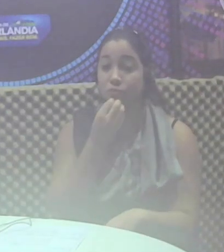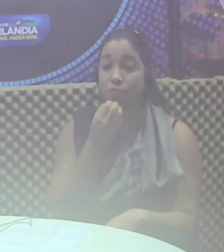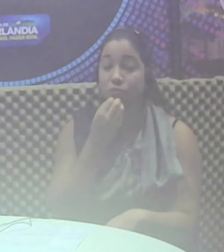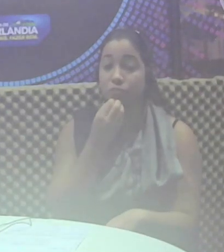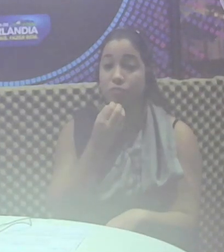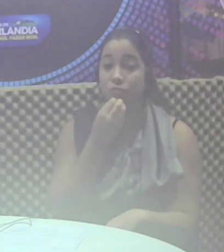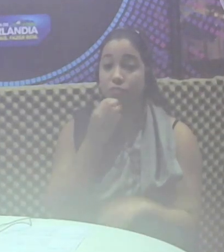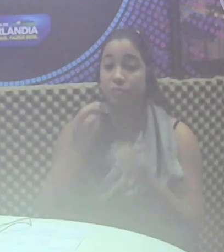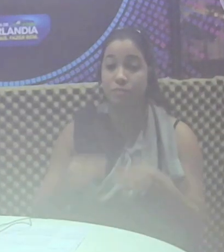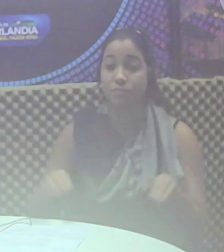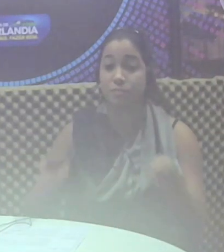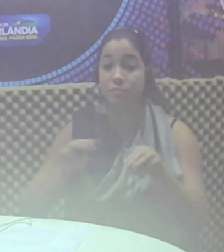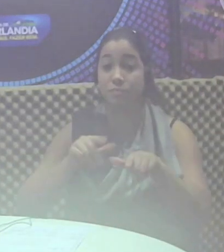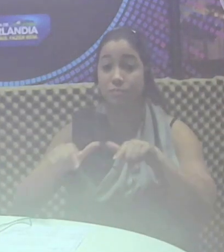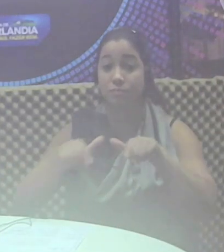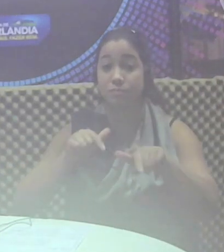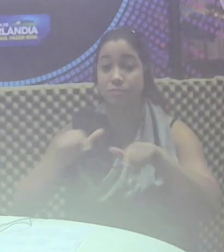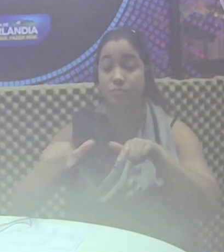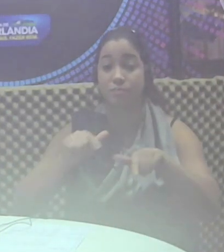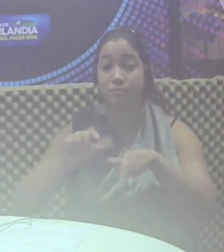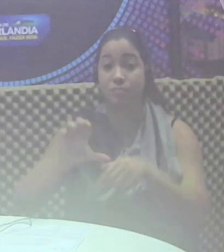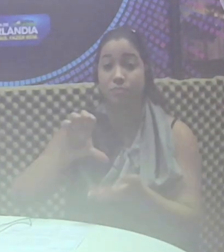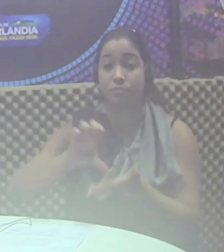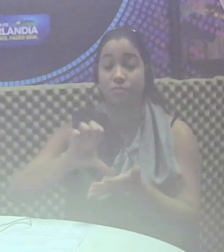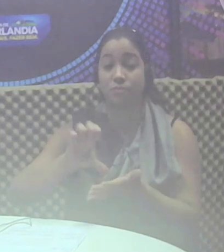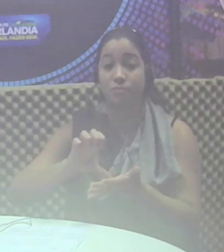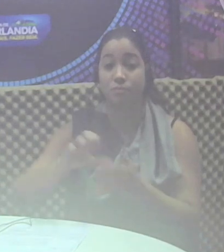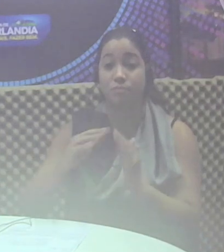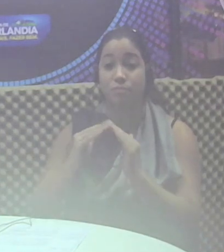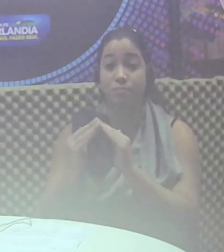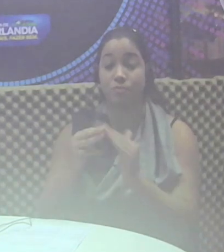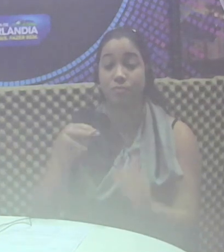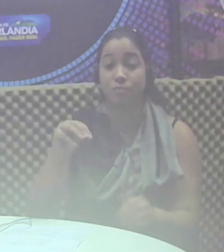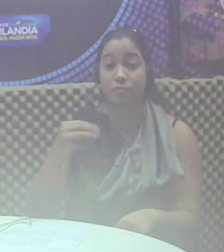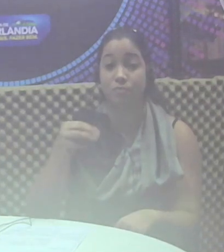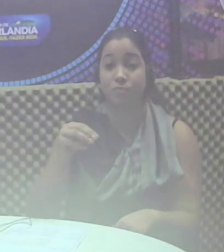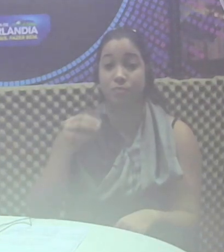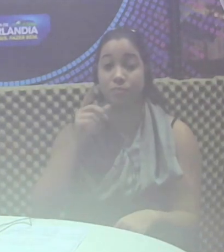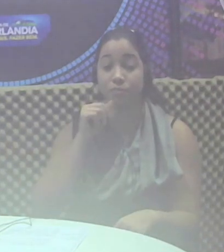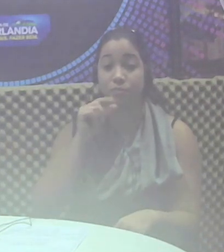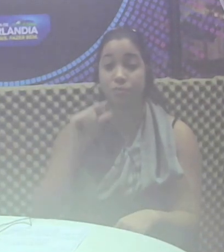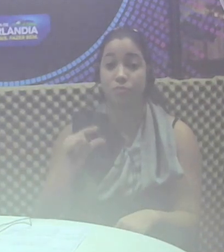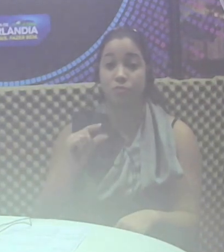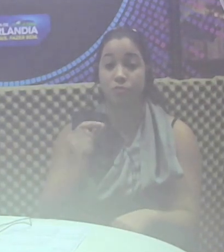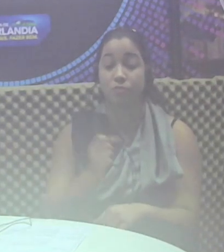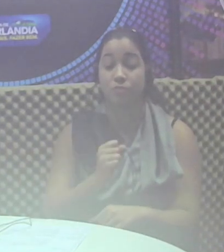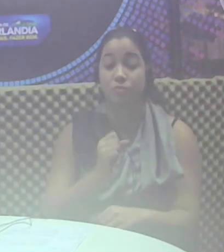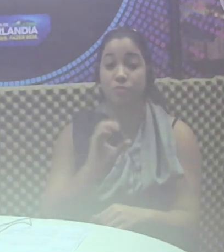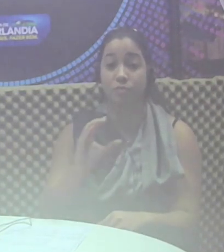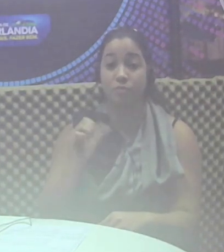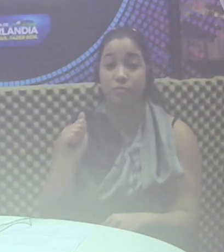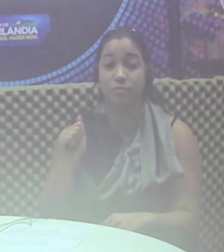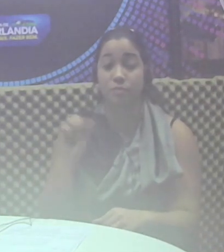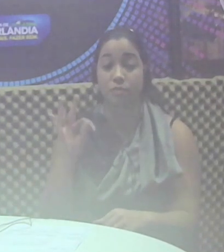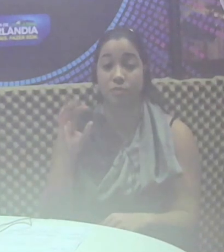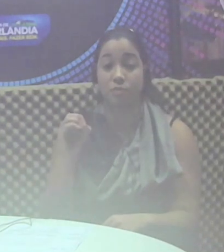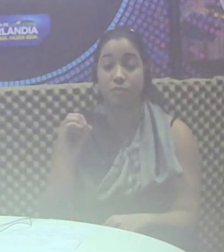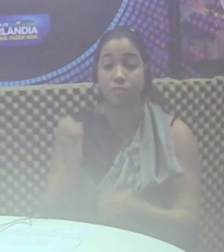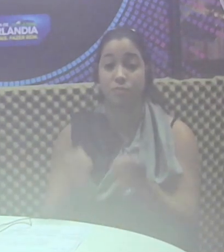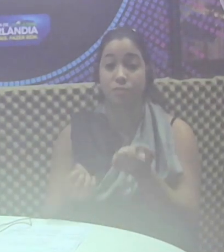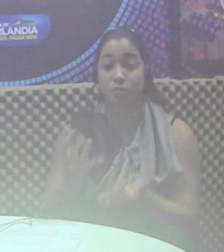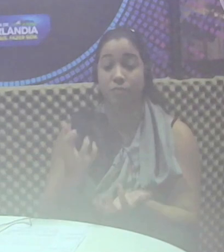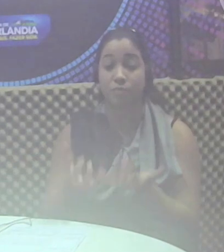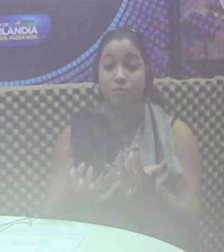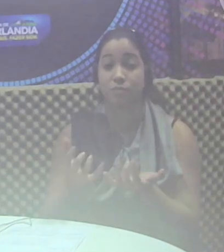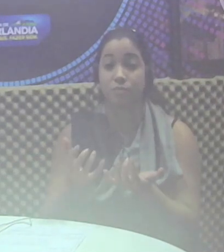no mercado de trabalho. As unidades ficam nos bairros Morumbi, Lagoinha, Campo Alegre, Tocantins, Planalto,